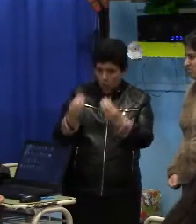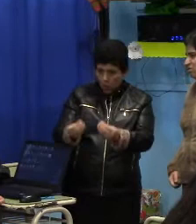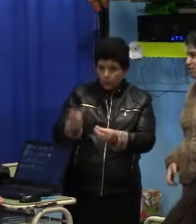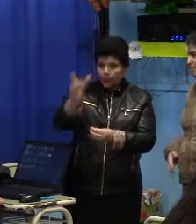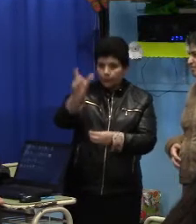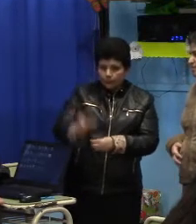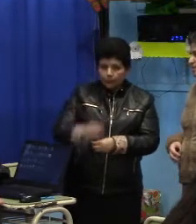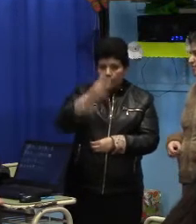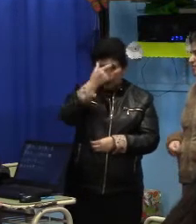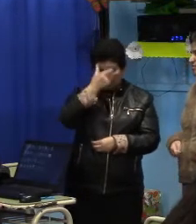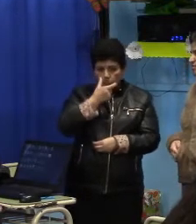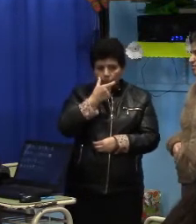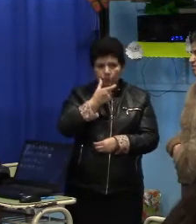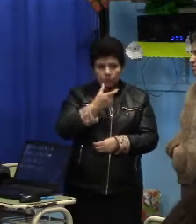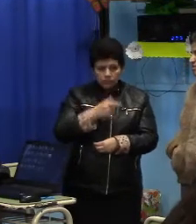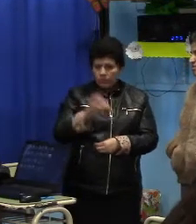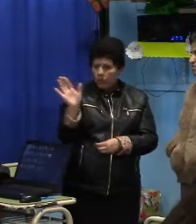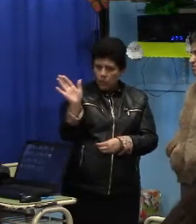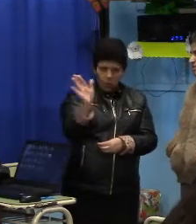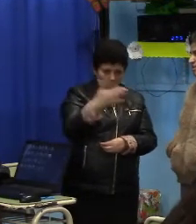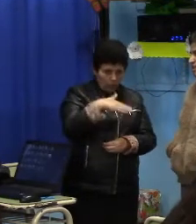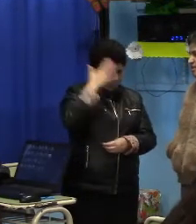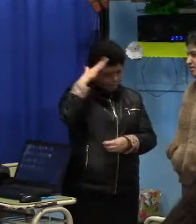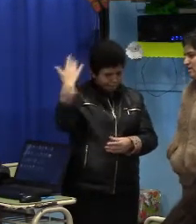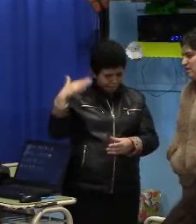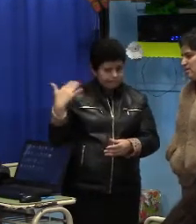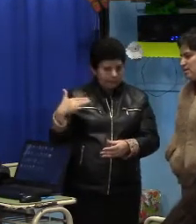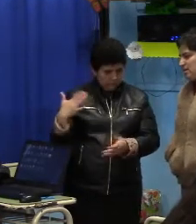Motivar sus capacidades. Sí. ¿Sí?